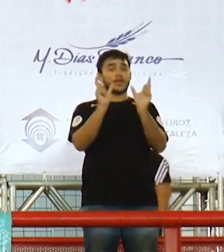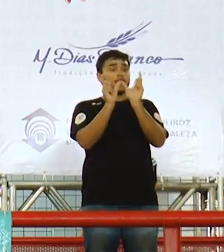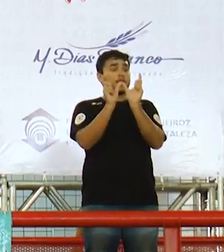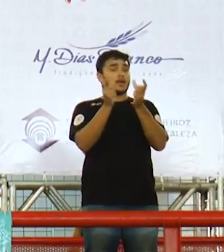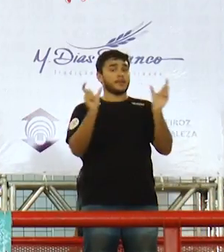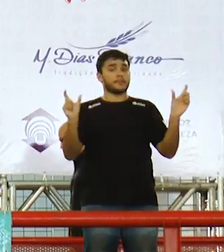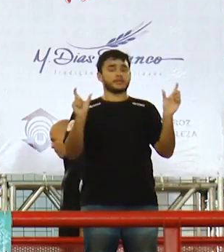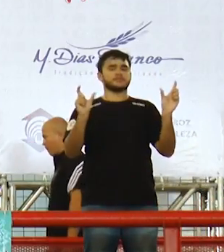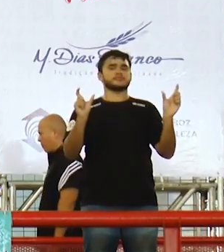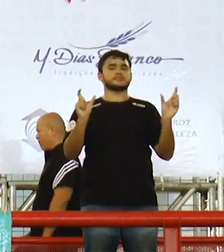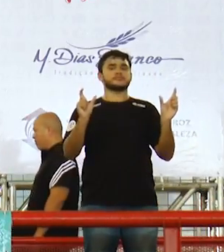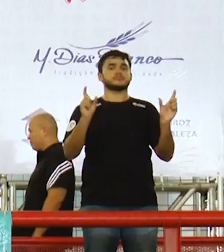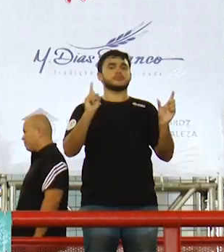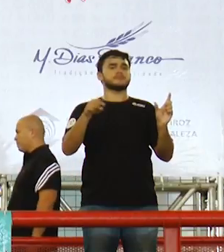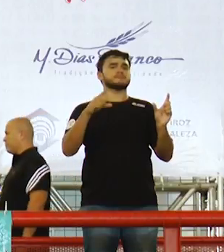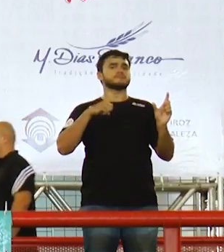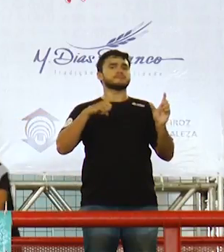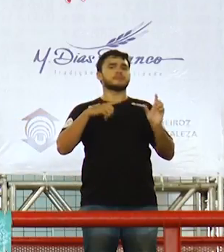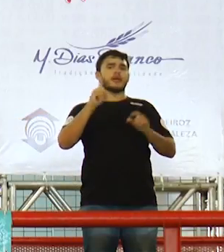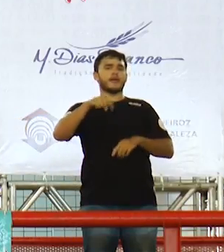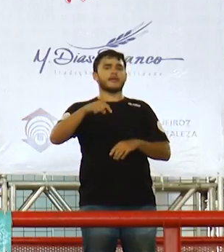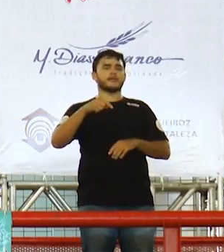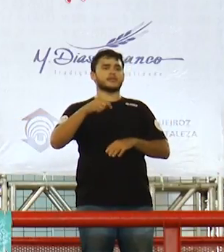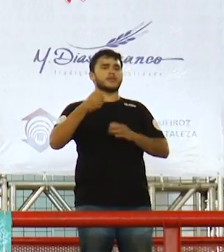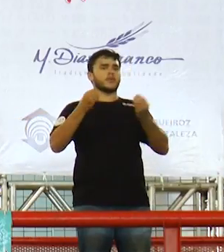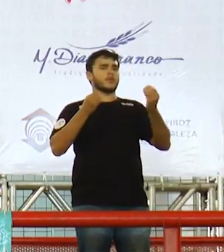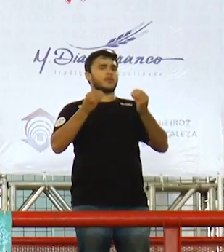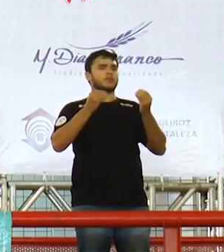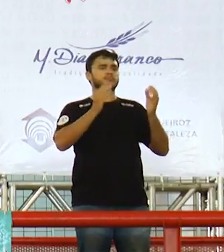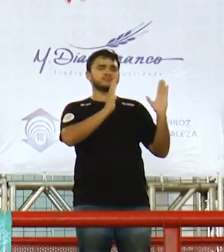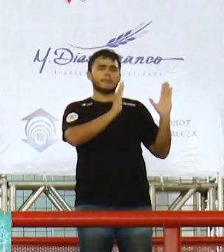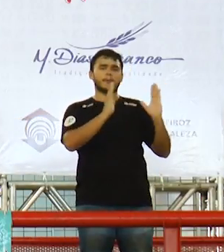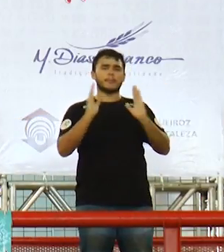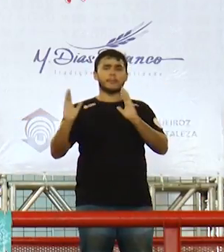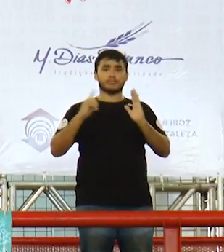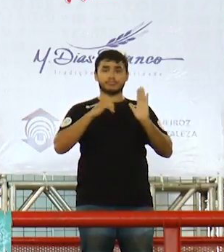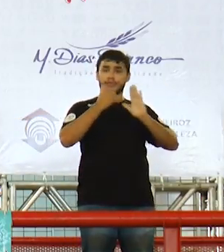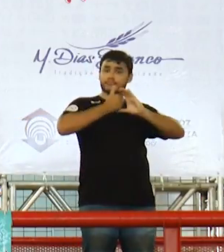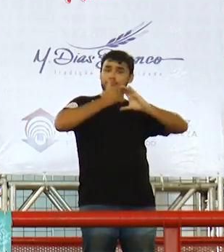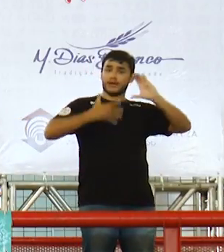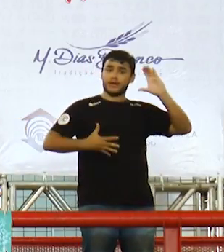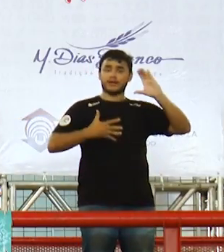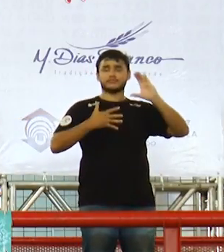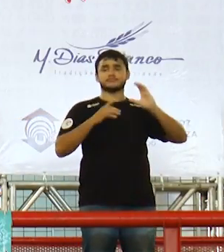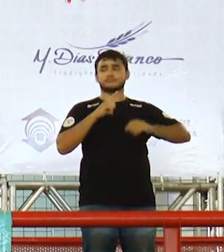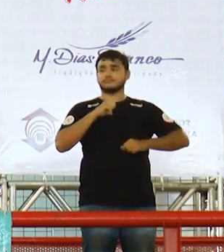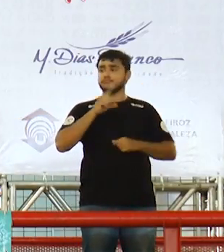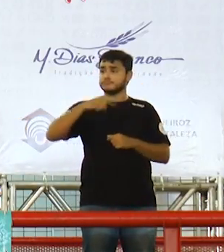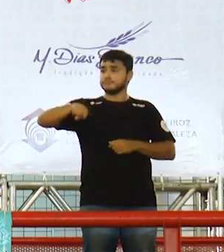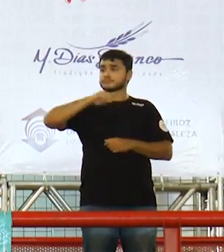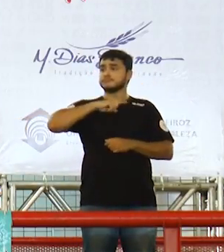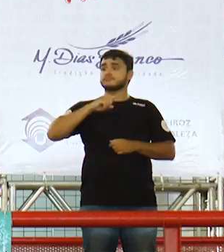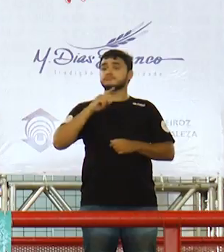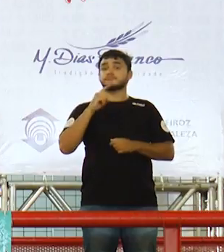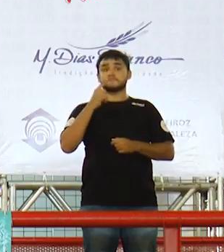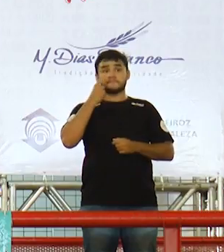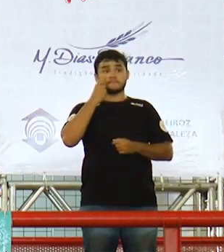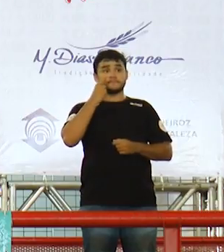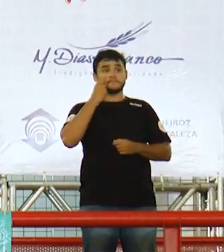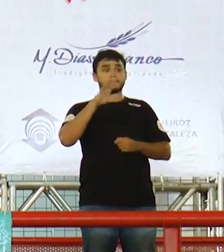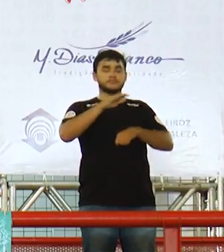gramática e as suas respectivas partes. Você, meu camarada,